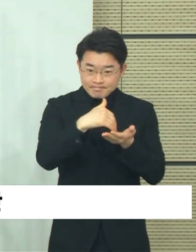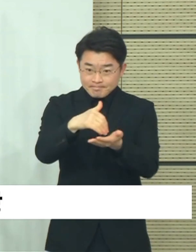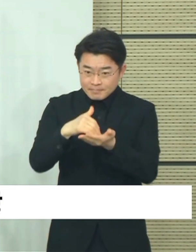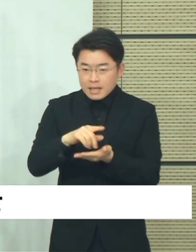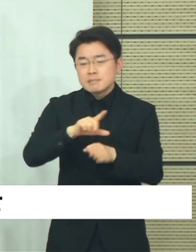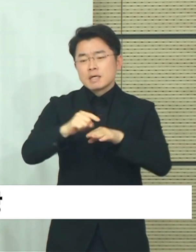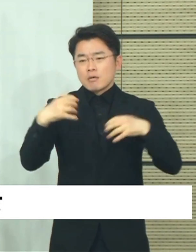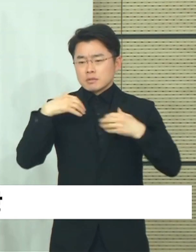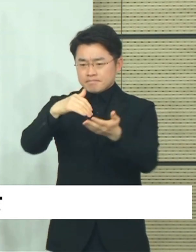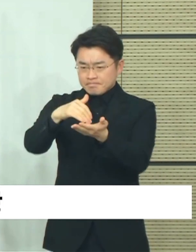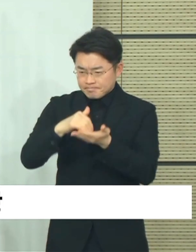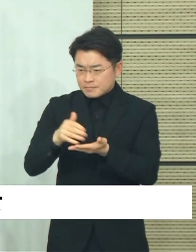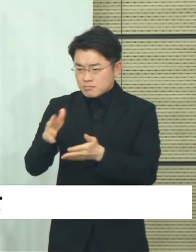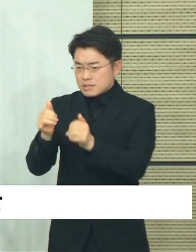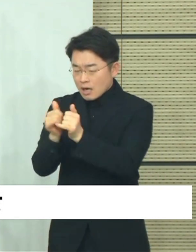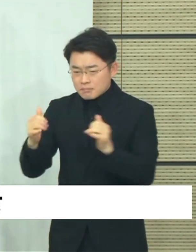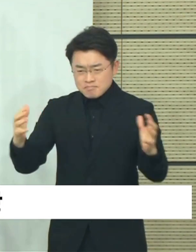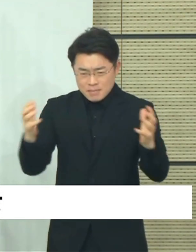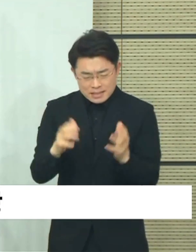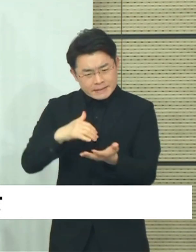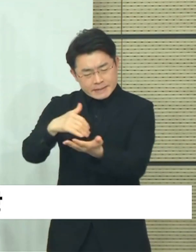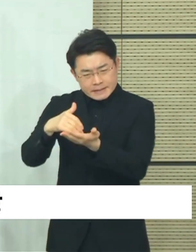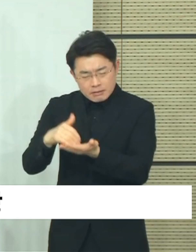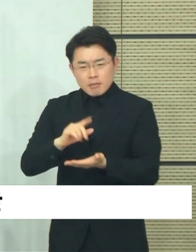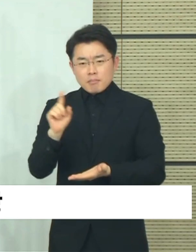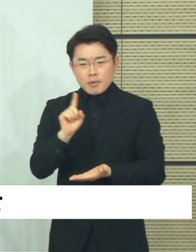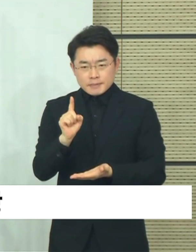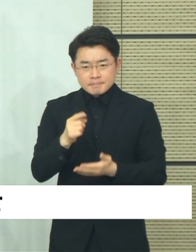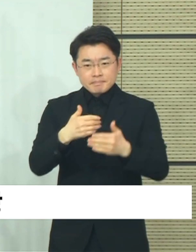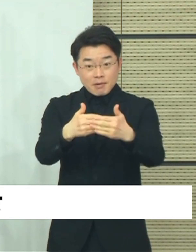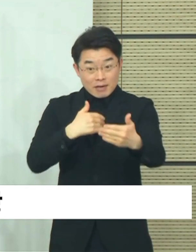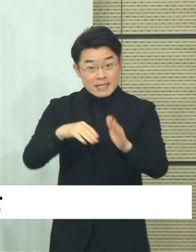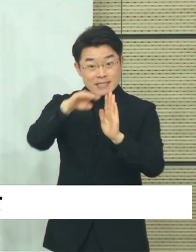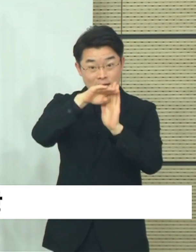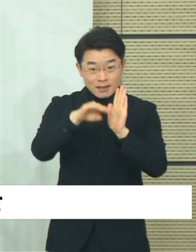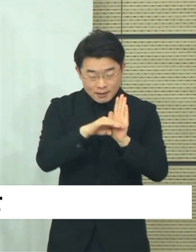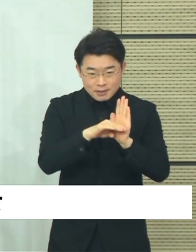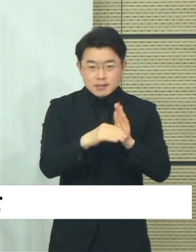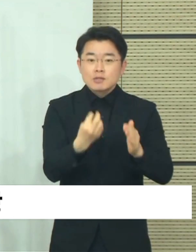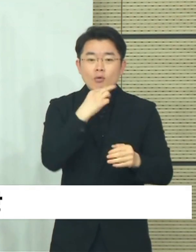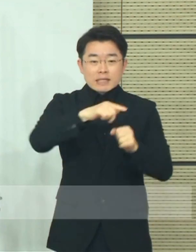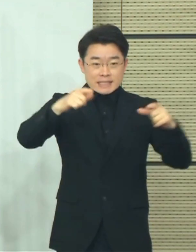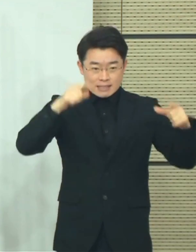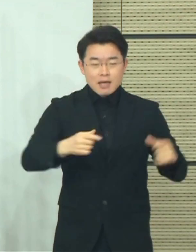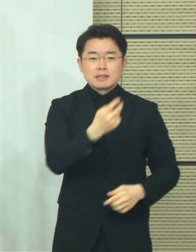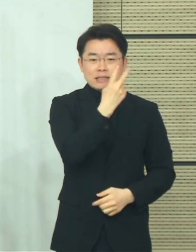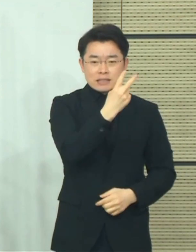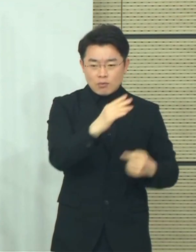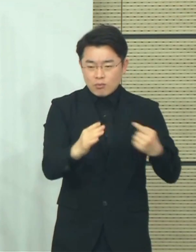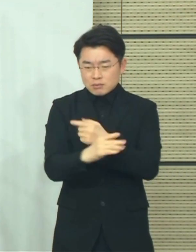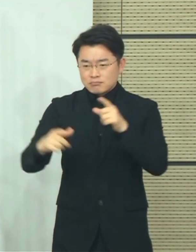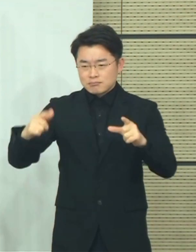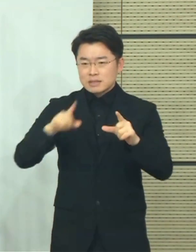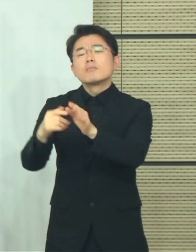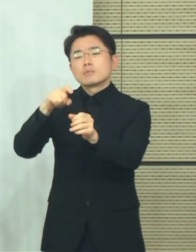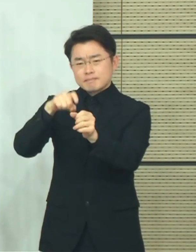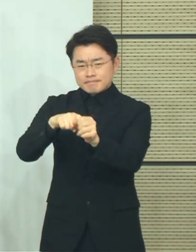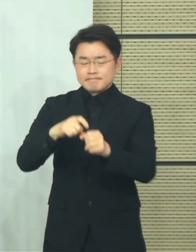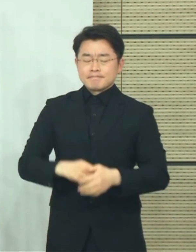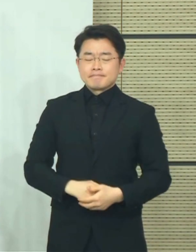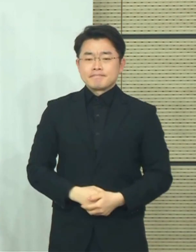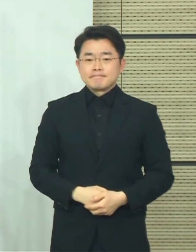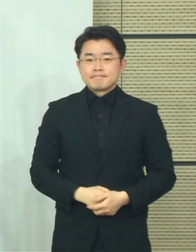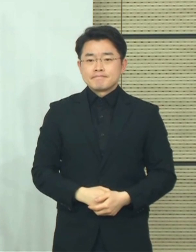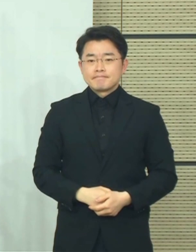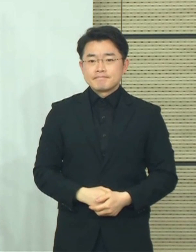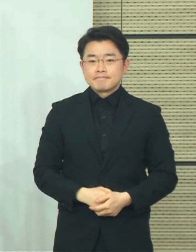현재의 거리두기 단계와 주요 방역 조치를 2주간 더 연장하기로 결정하였습니다.